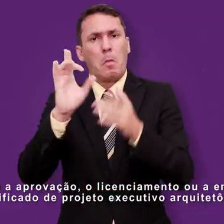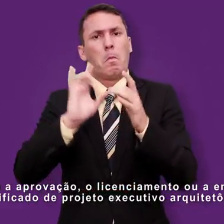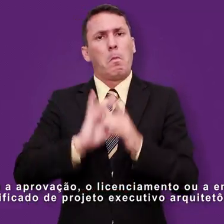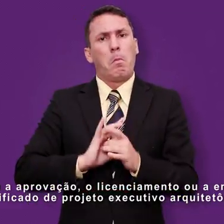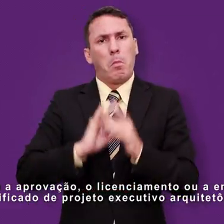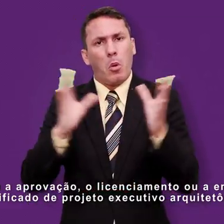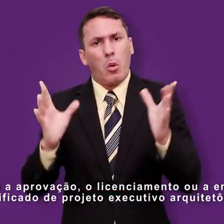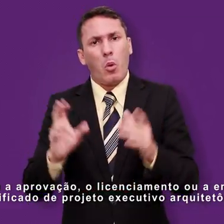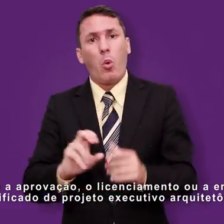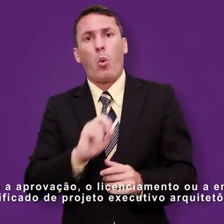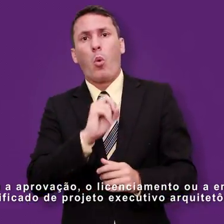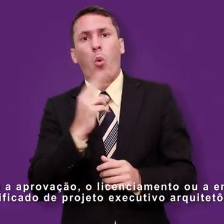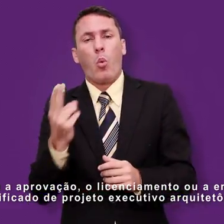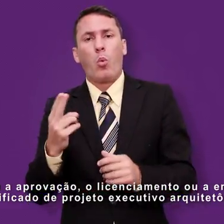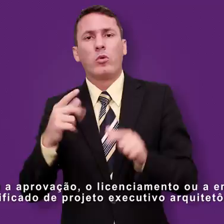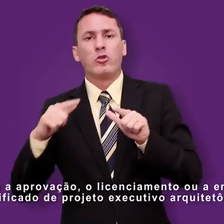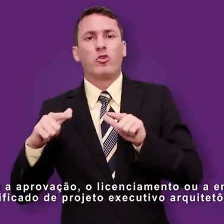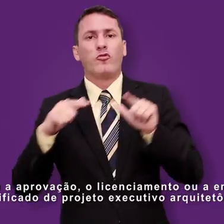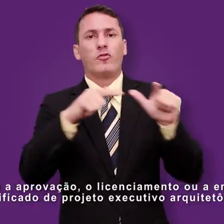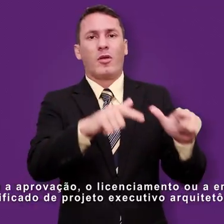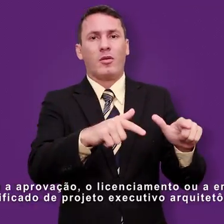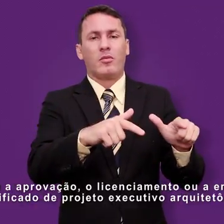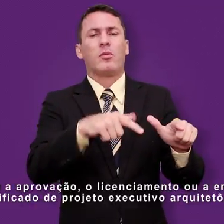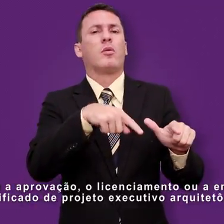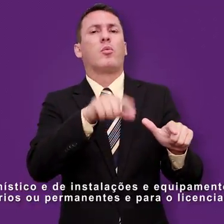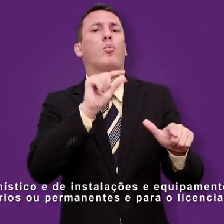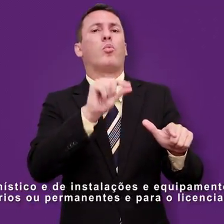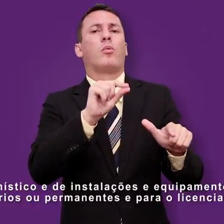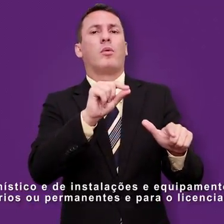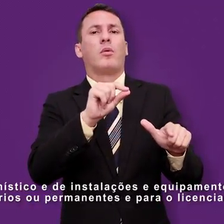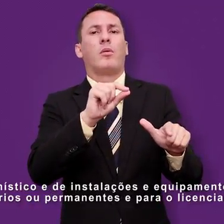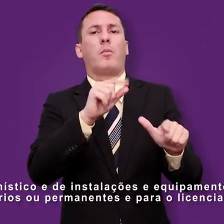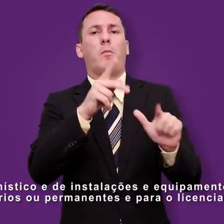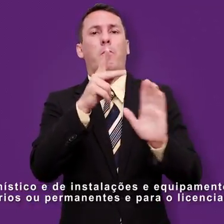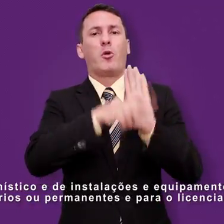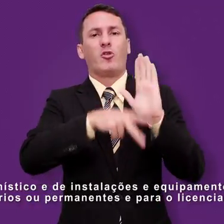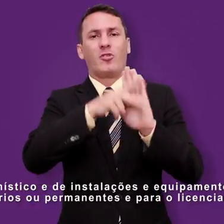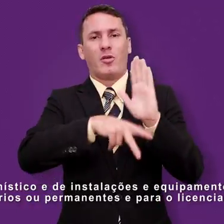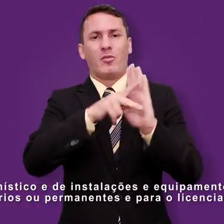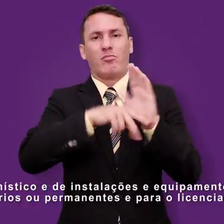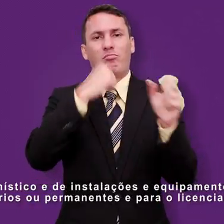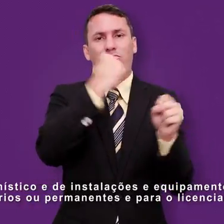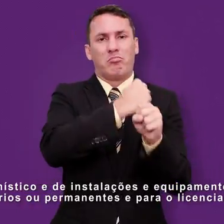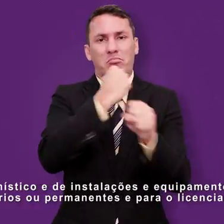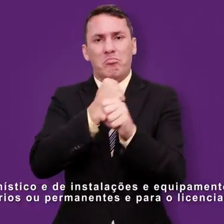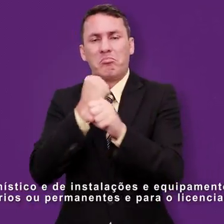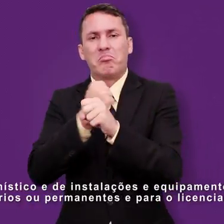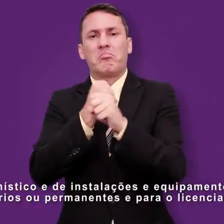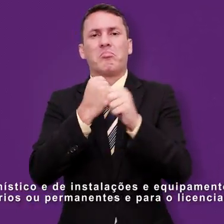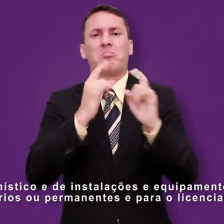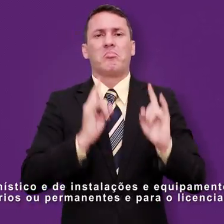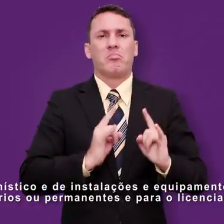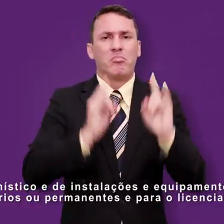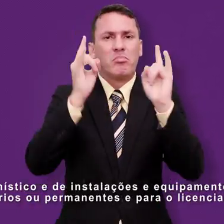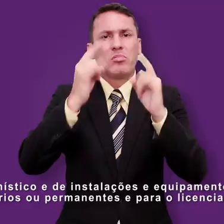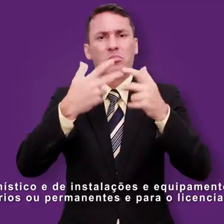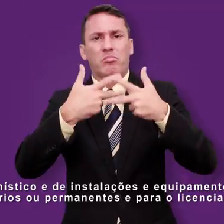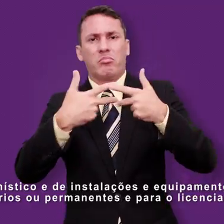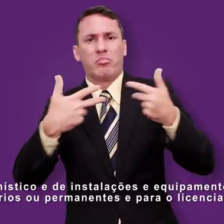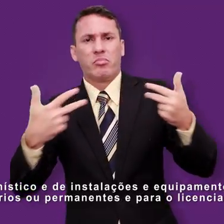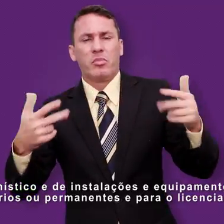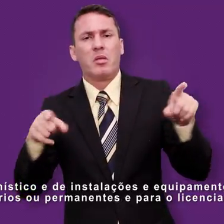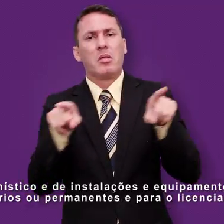emissão de certificado de projeto executivo arquitetônico, urbanístico e de instalações e equipamentos temporários